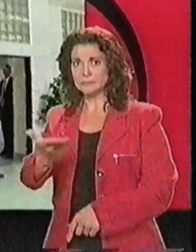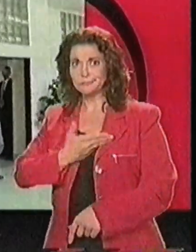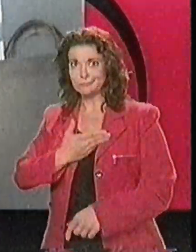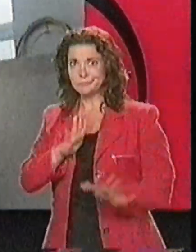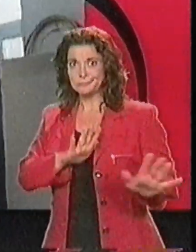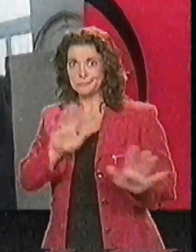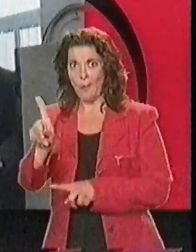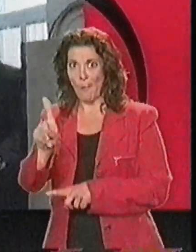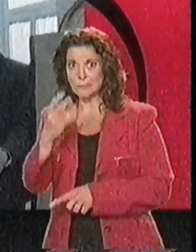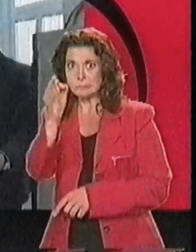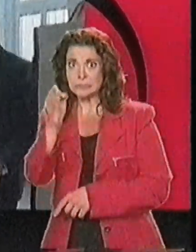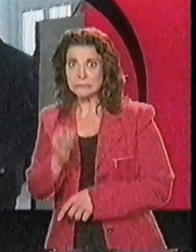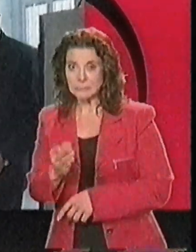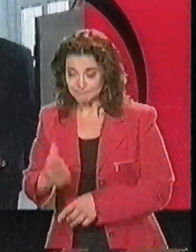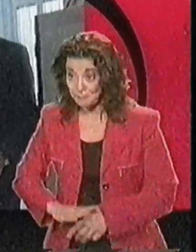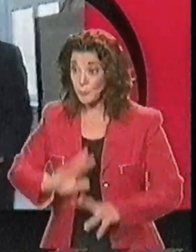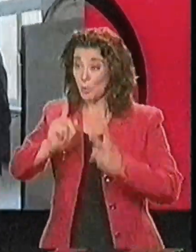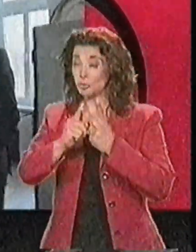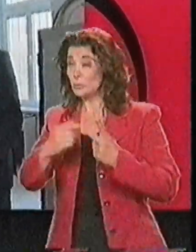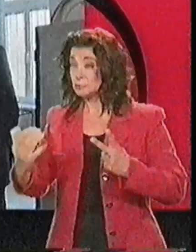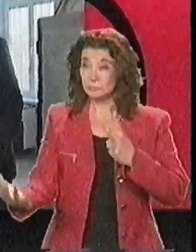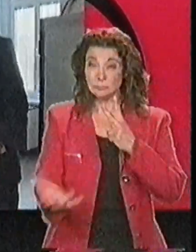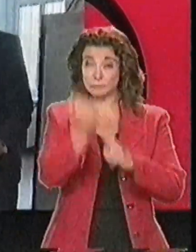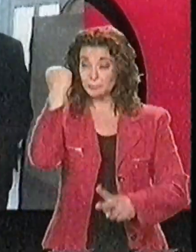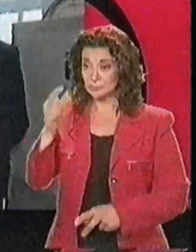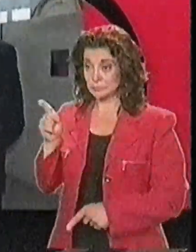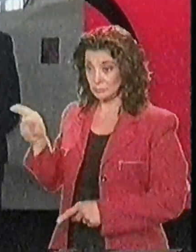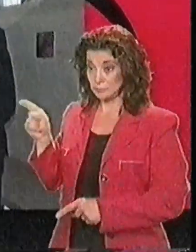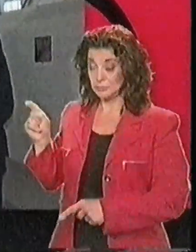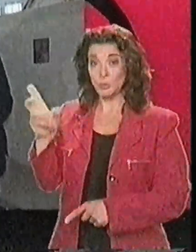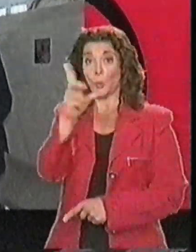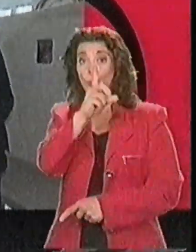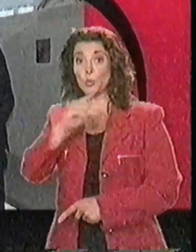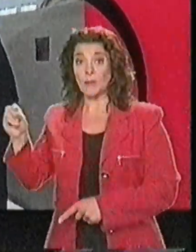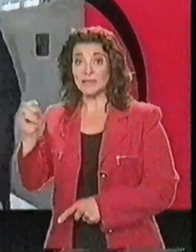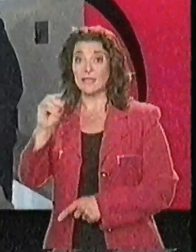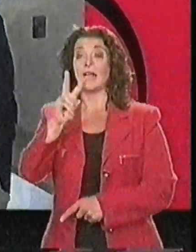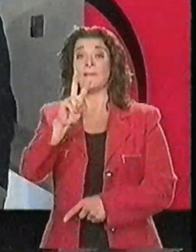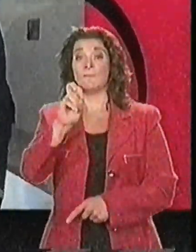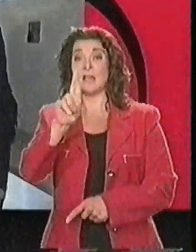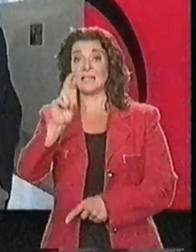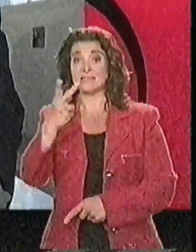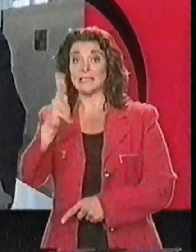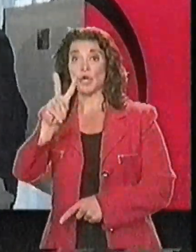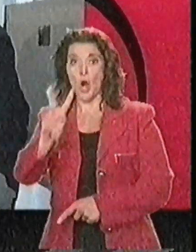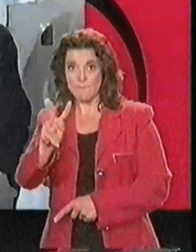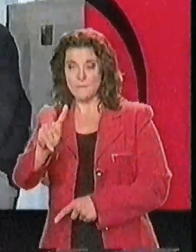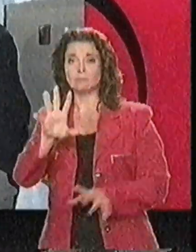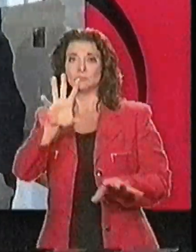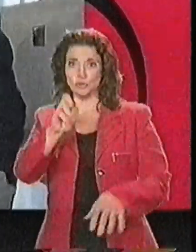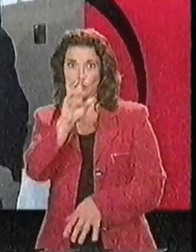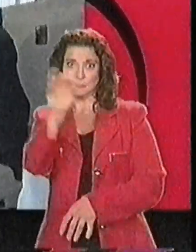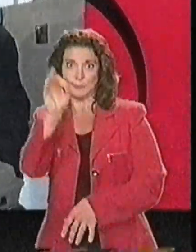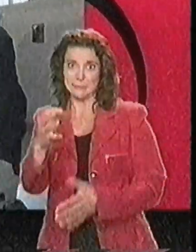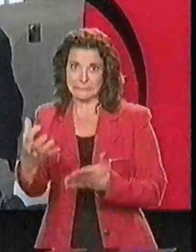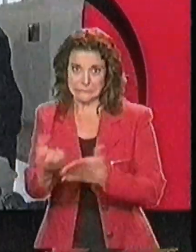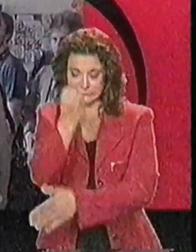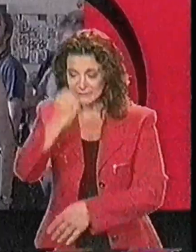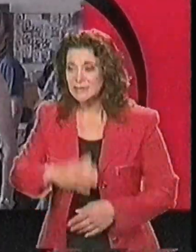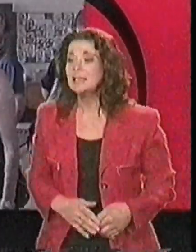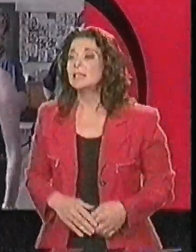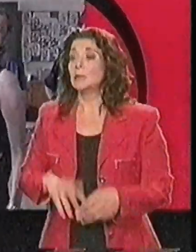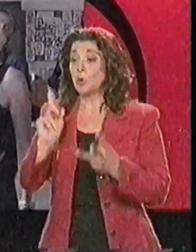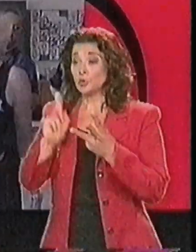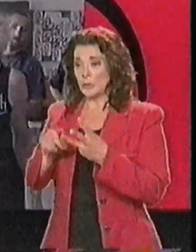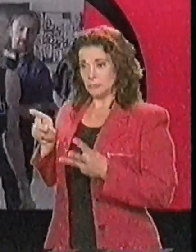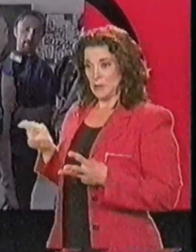voix. Grand vainqueur, la droite eurosceptique du président Václav Klaus, avec 30% des voix. Pas de nouvelles en revanche